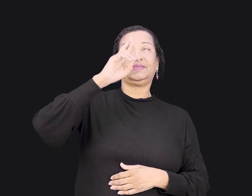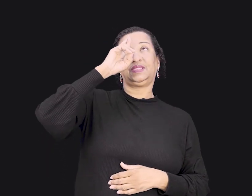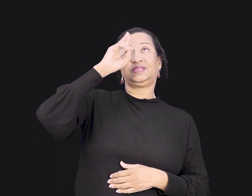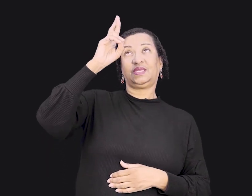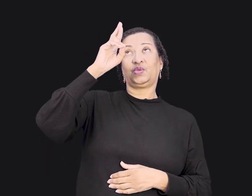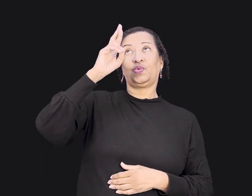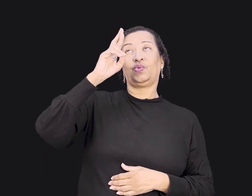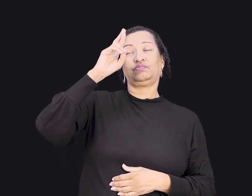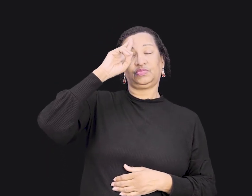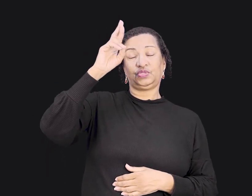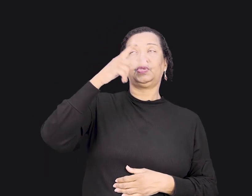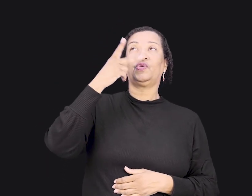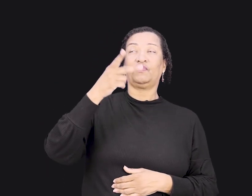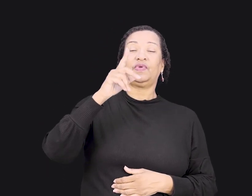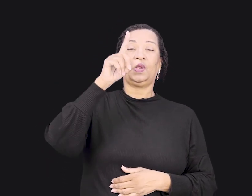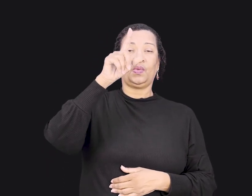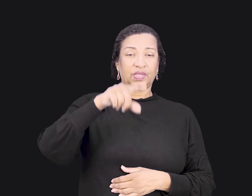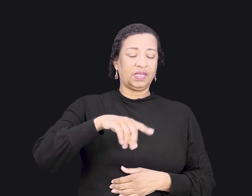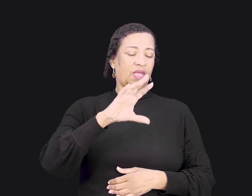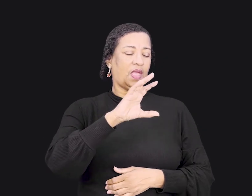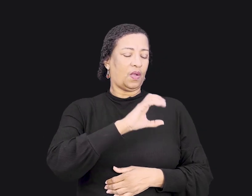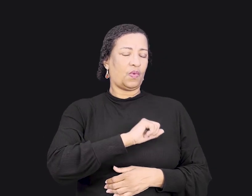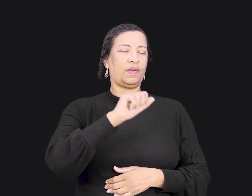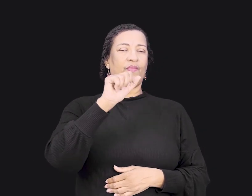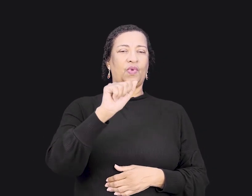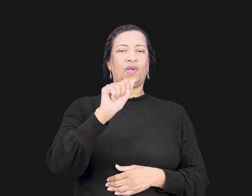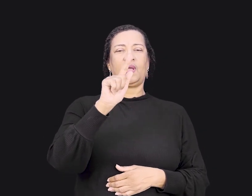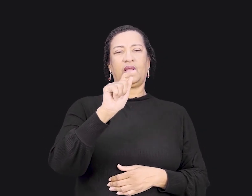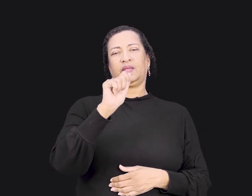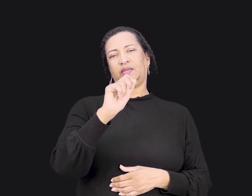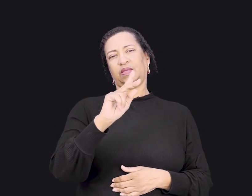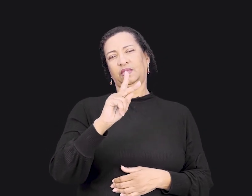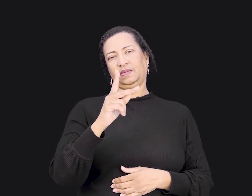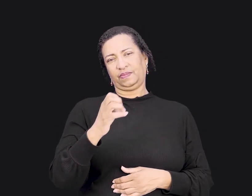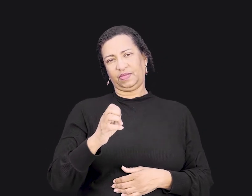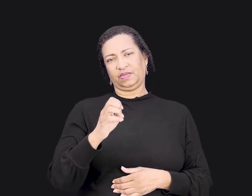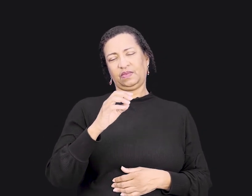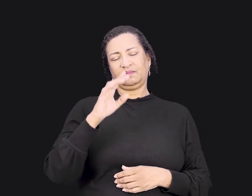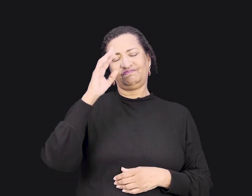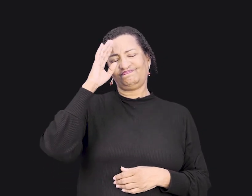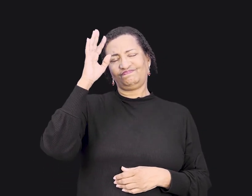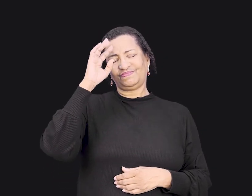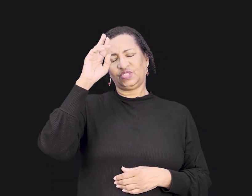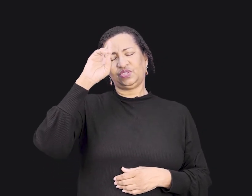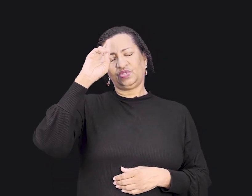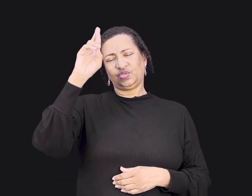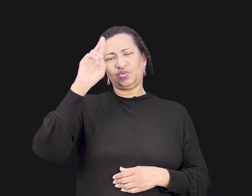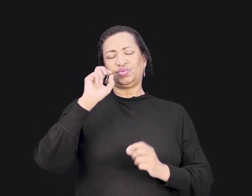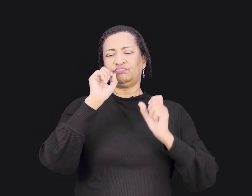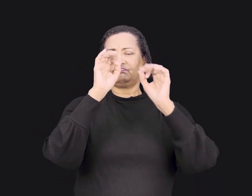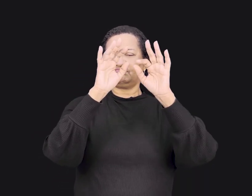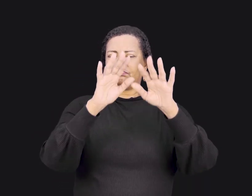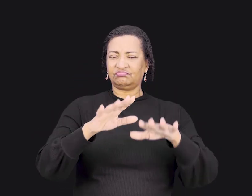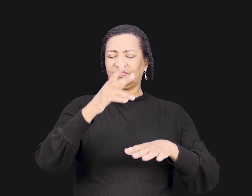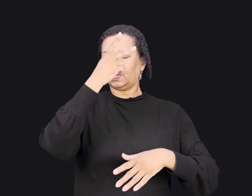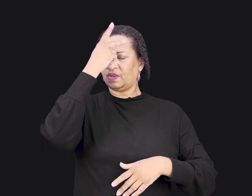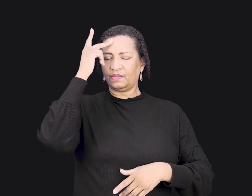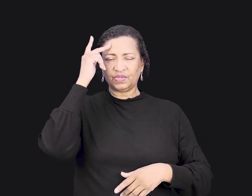o Senhor diz que é o amor ágape. Imagine que o Senhor derrame esse tipo de amor sobre pessoas que precisam ser amadas e